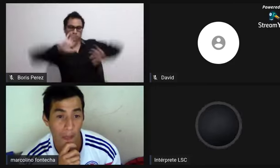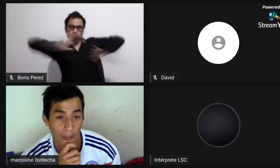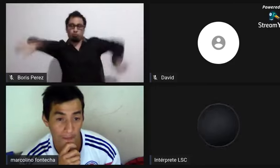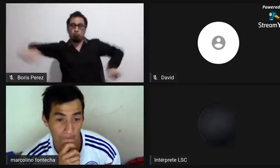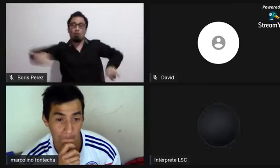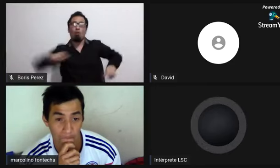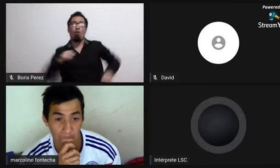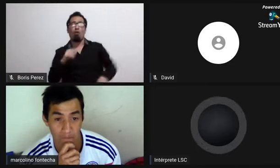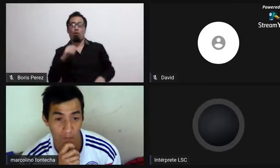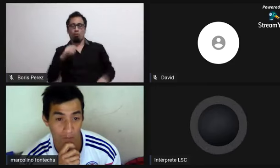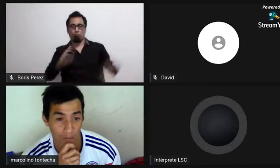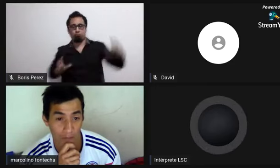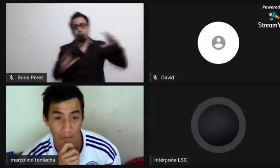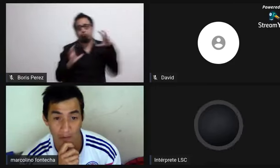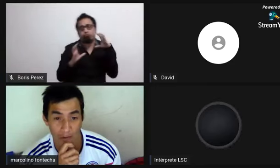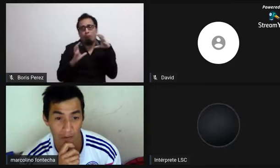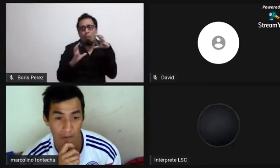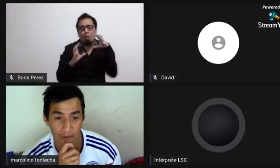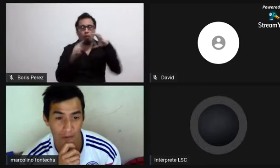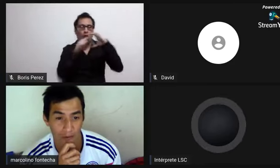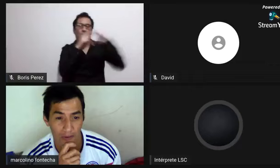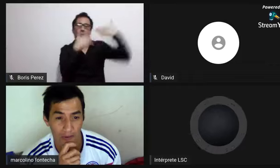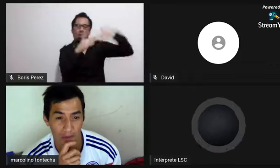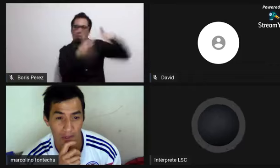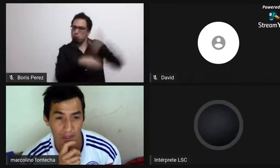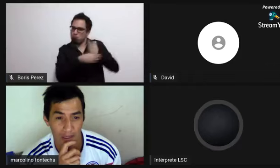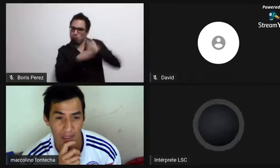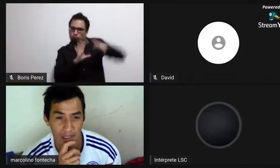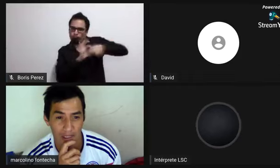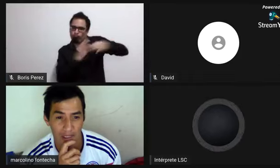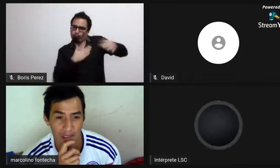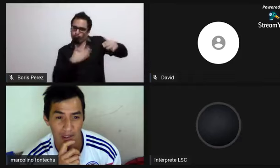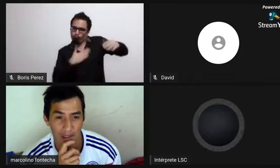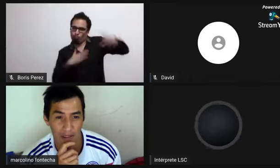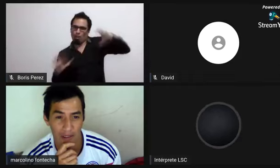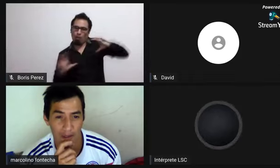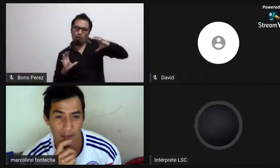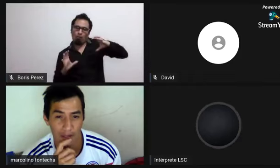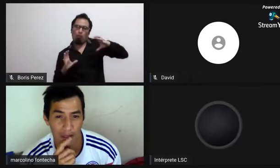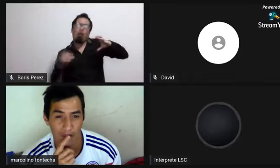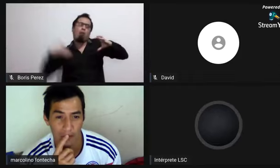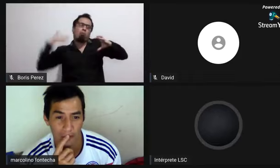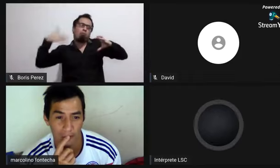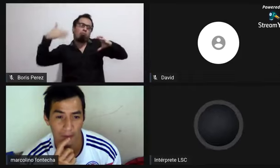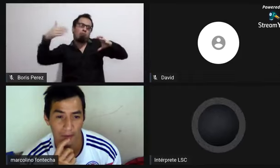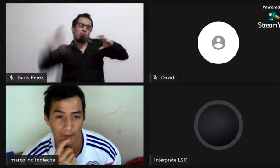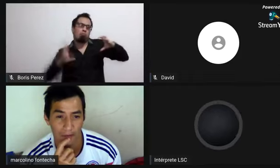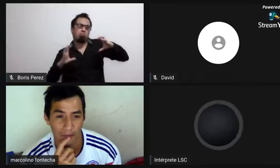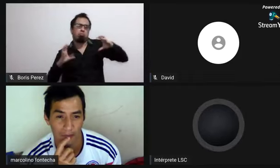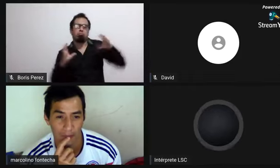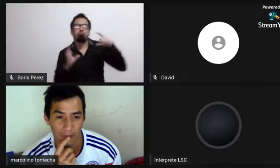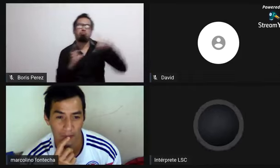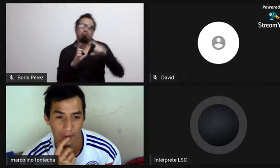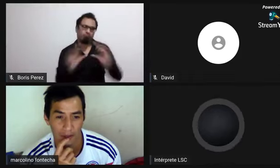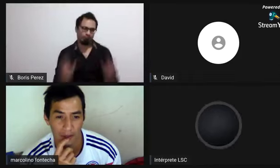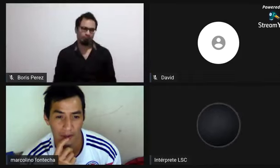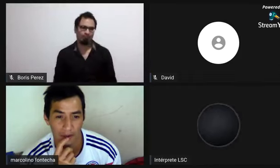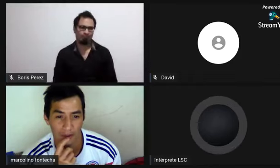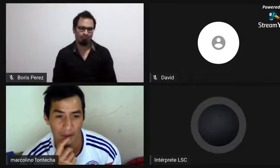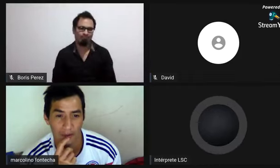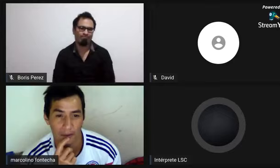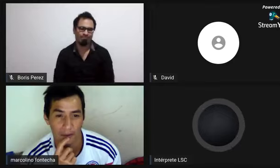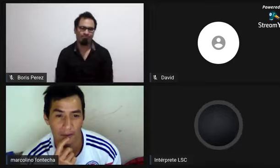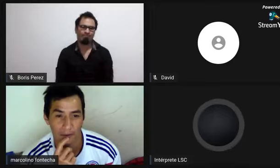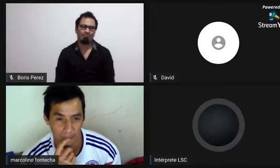después y Colombia ya posteriormente también logra su independencia total, pero primero fue Venezuela.